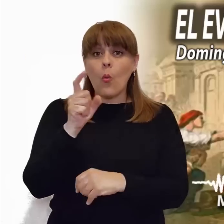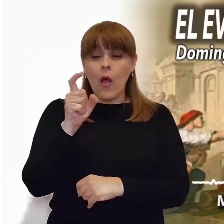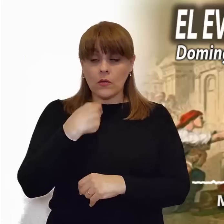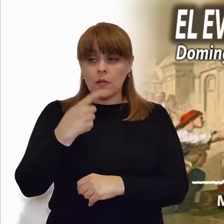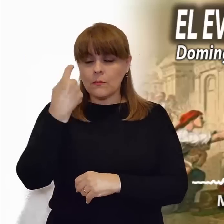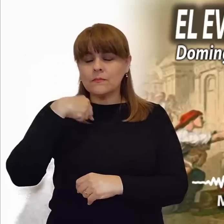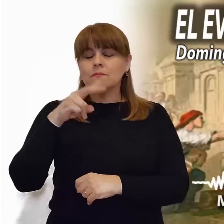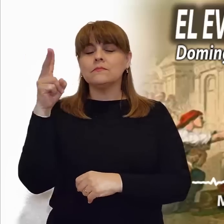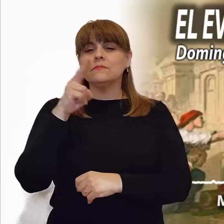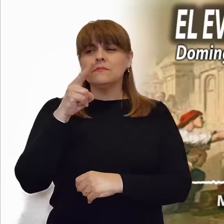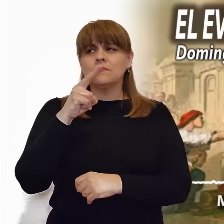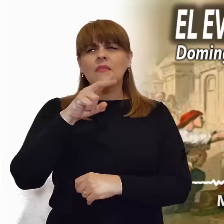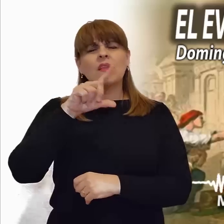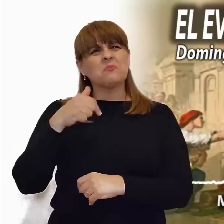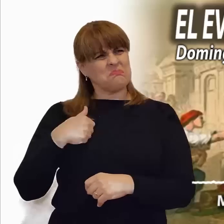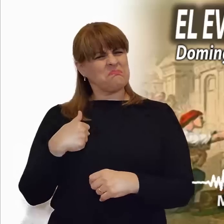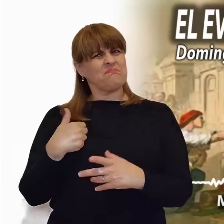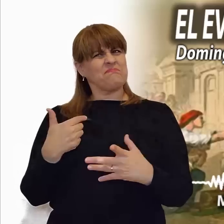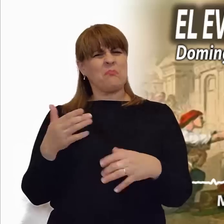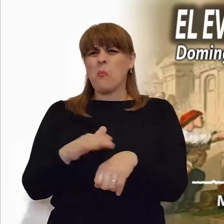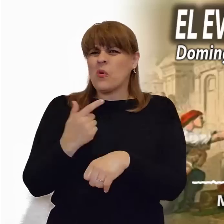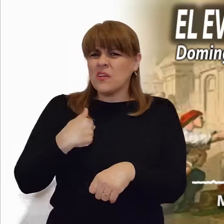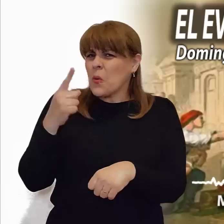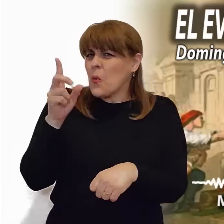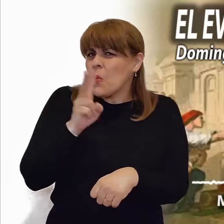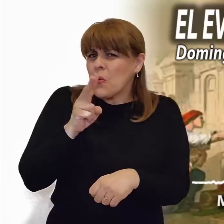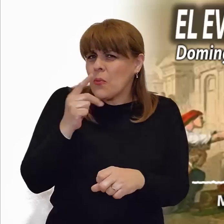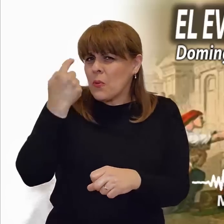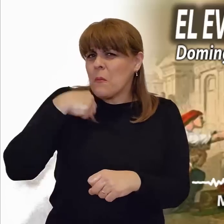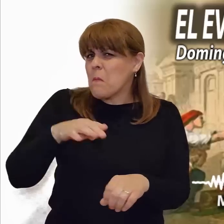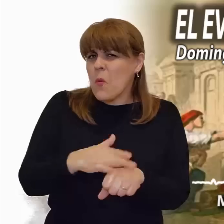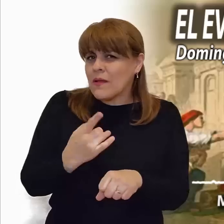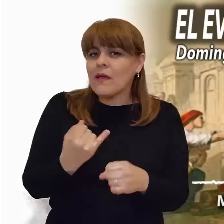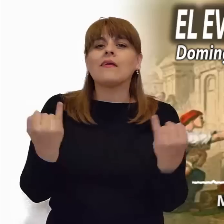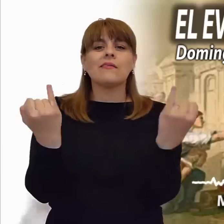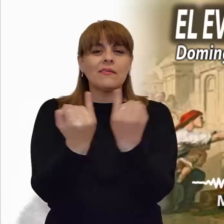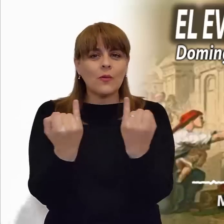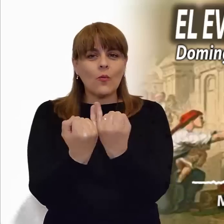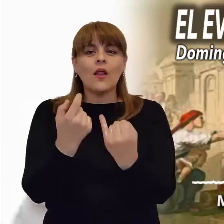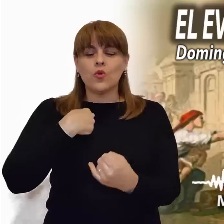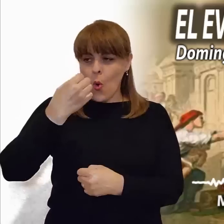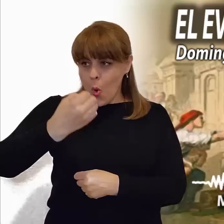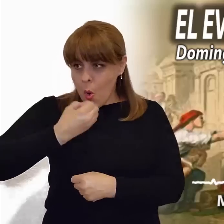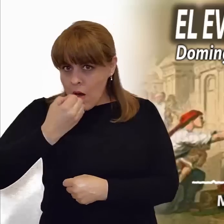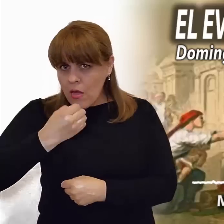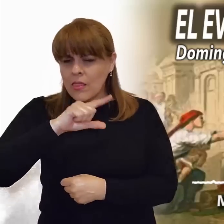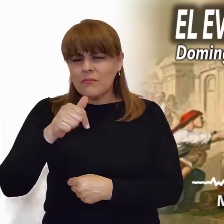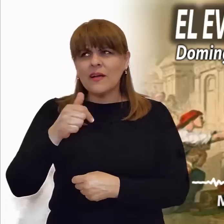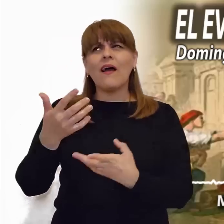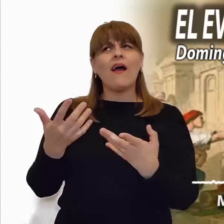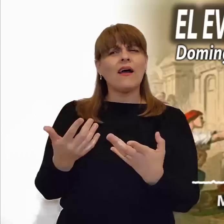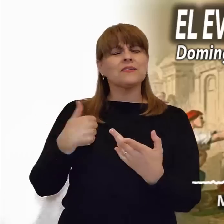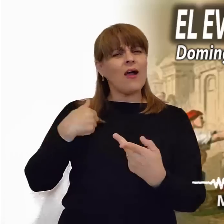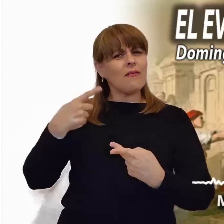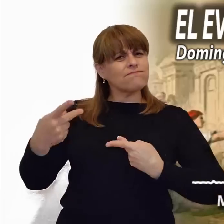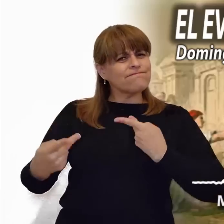y solamente después se puede preguntar el por qué. Igual, primero oramos, después nos haremos